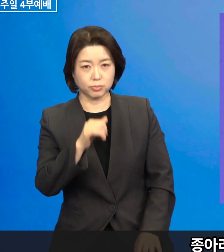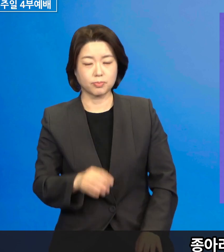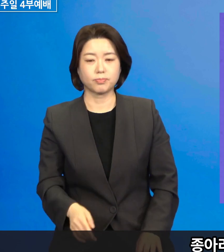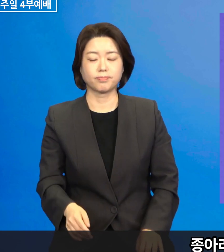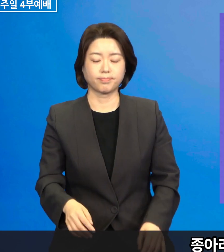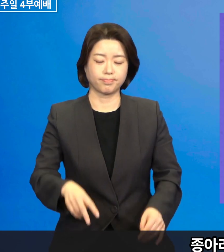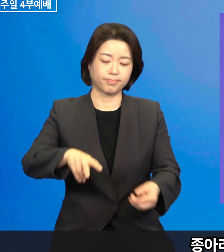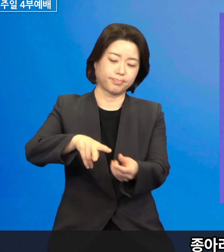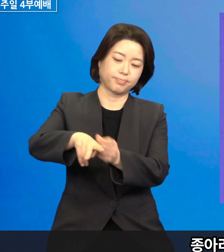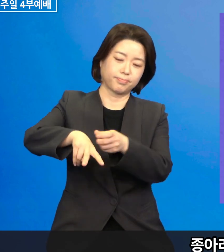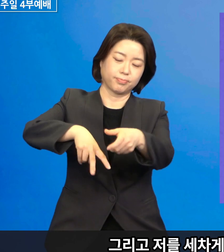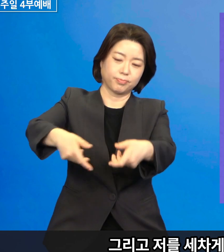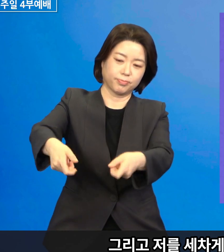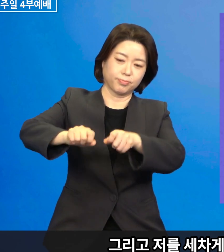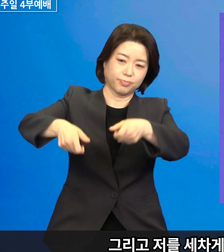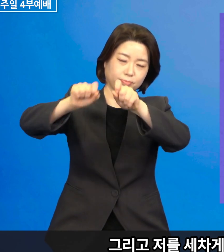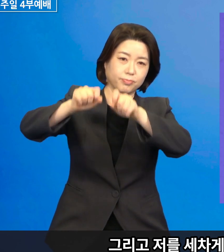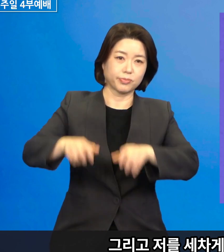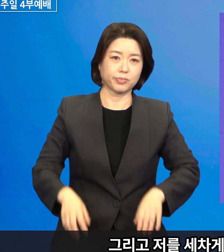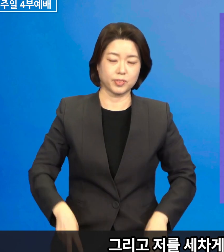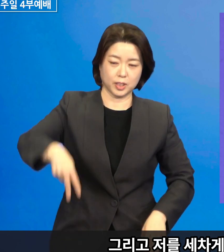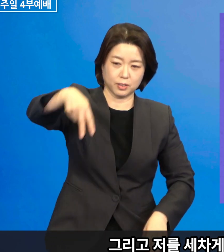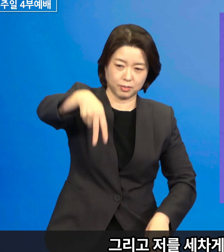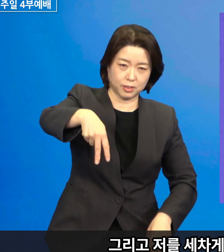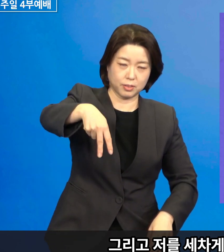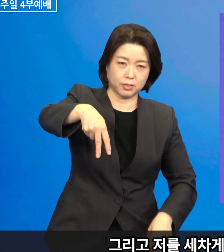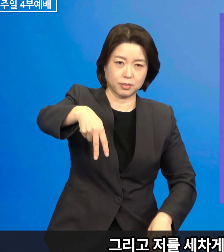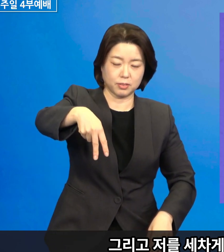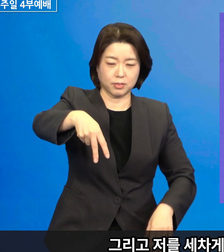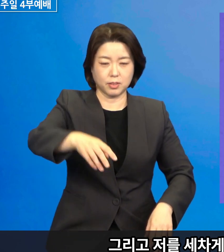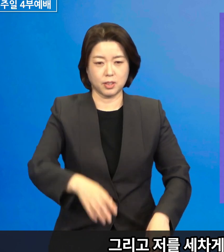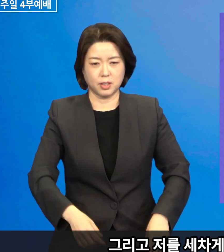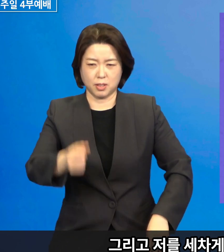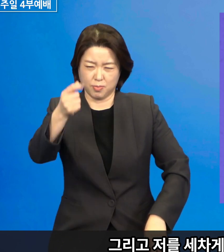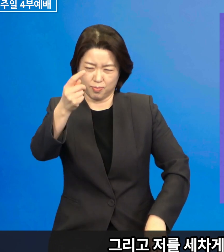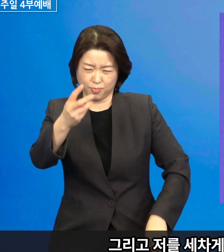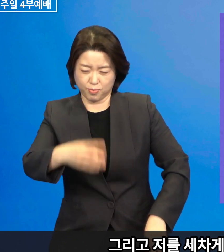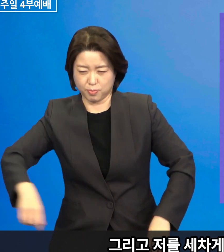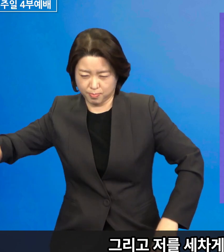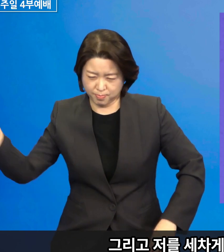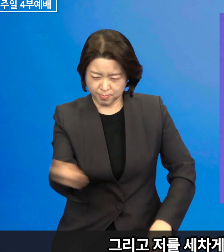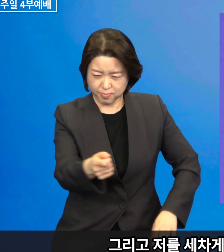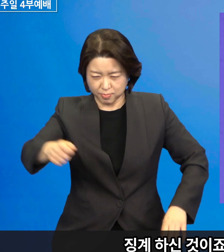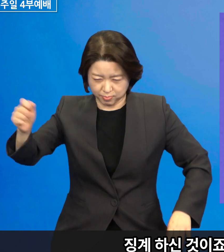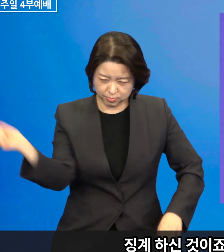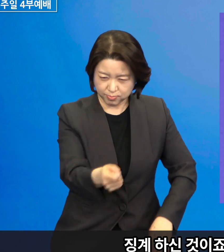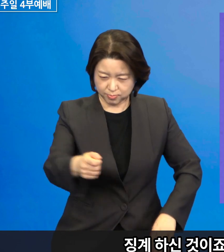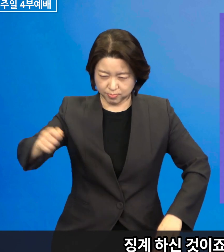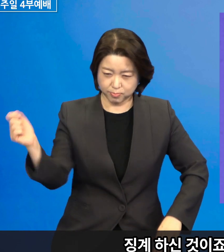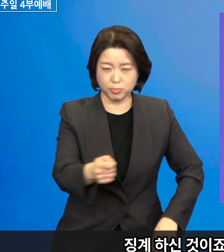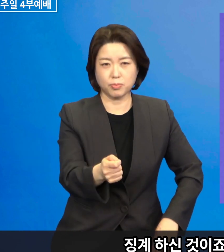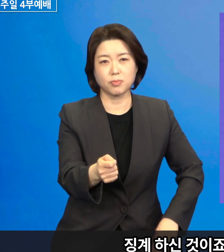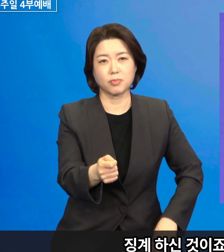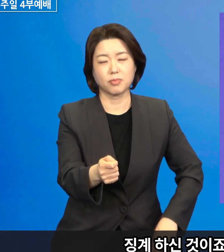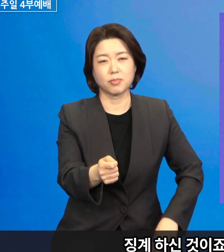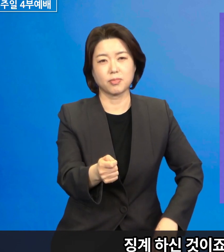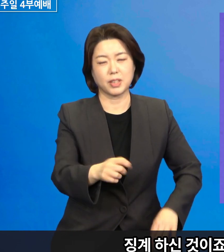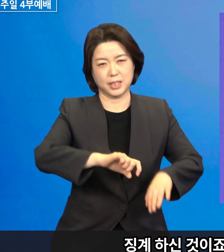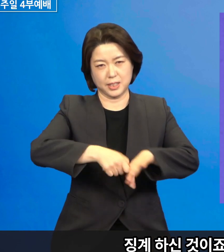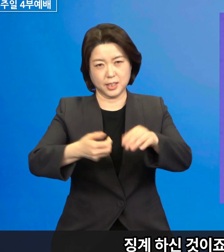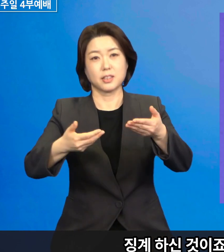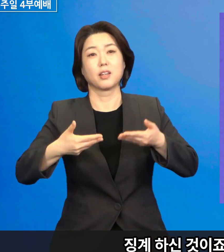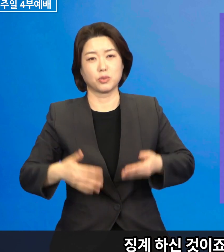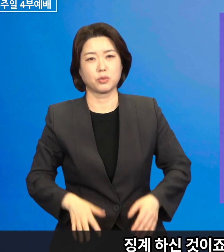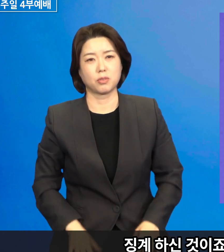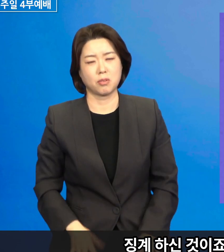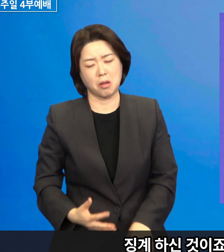걷어라. 그리고 저를 세차게 여러 차례 때리셨어요. 징계하신 것이죠.